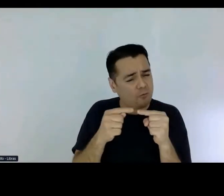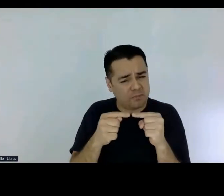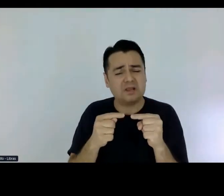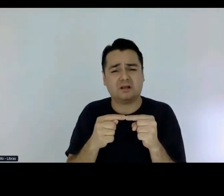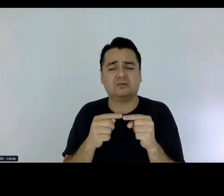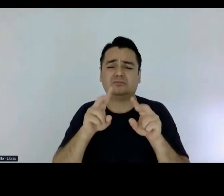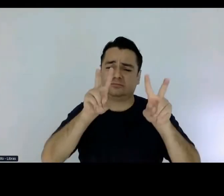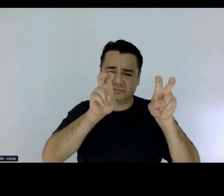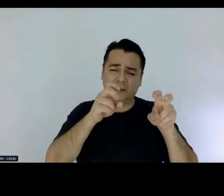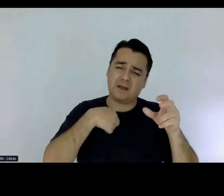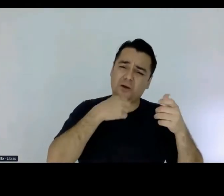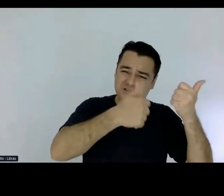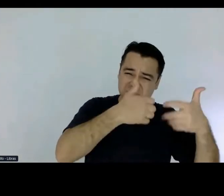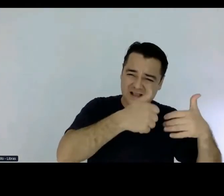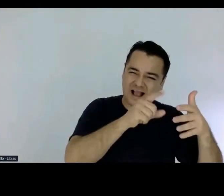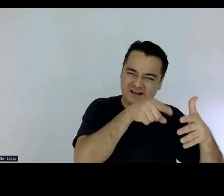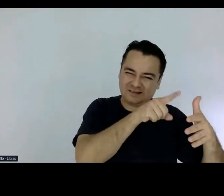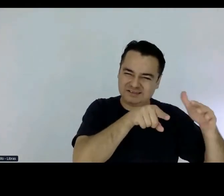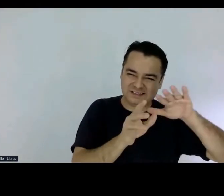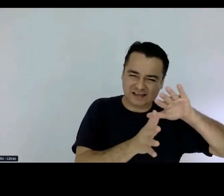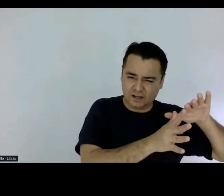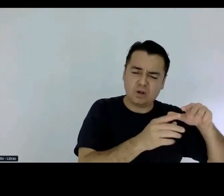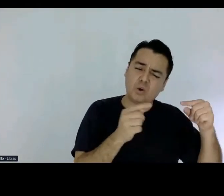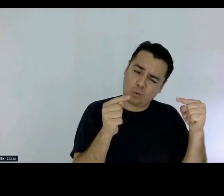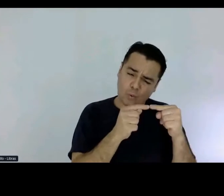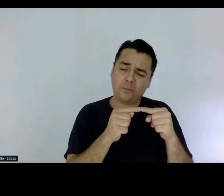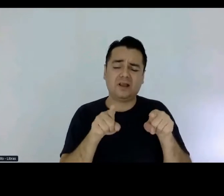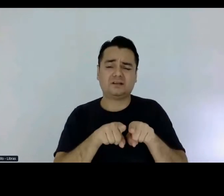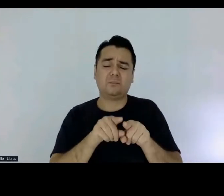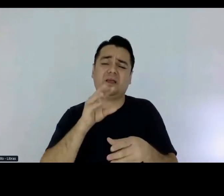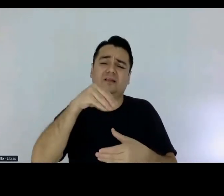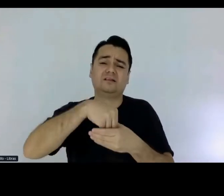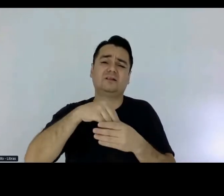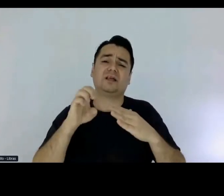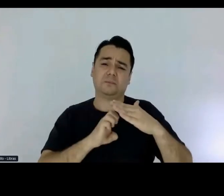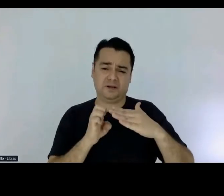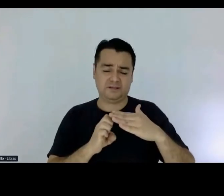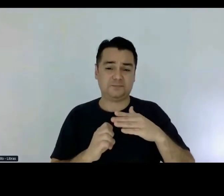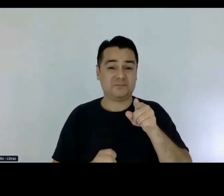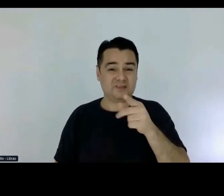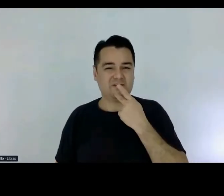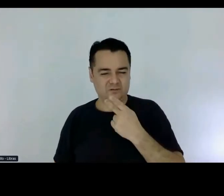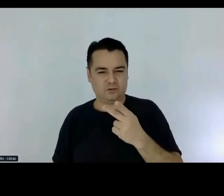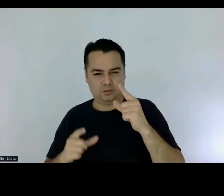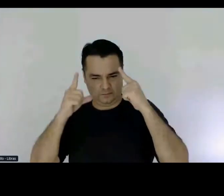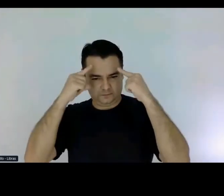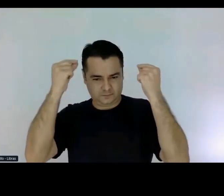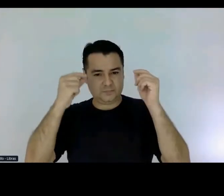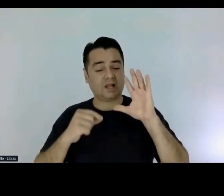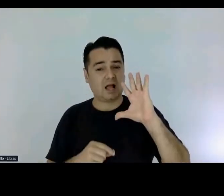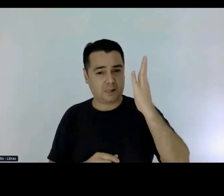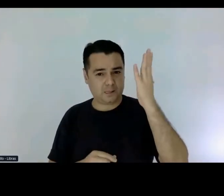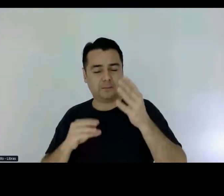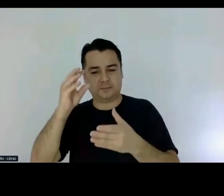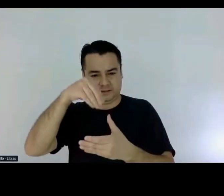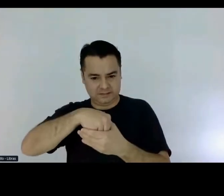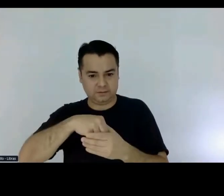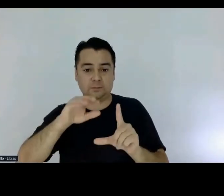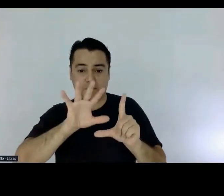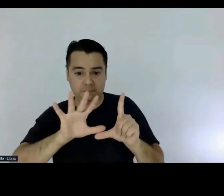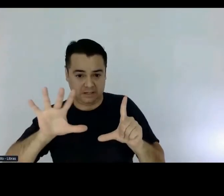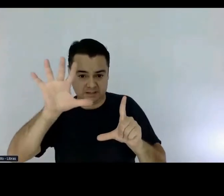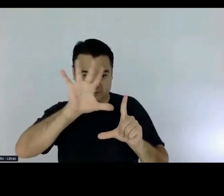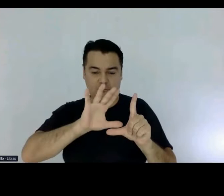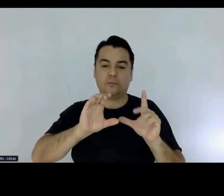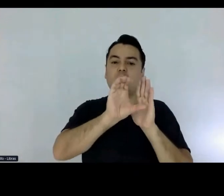de pessoas com deficiência dentro das empresas. Aconteceu o seguinte, dentro de uma plataforma de